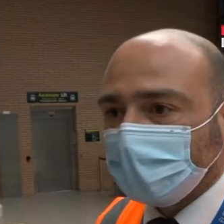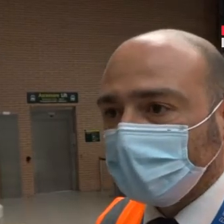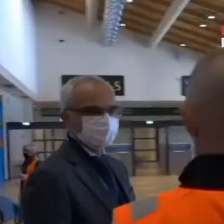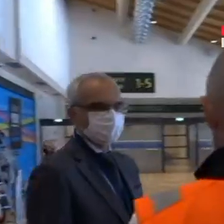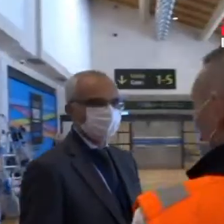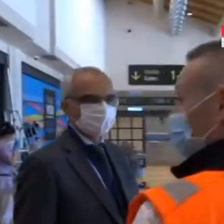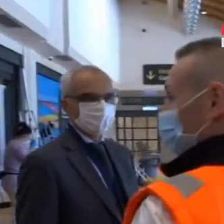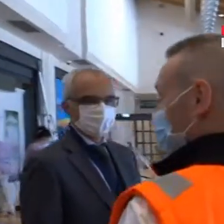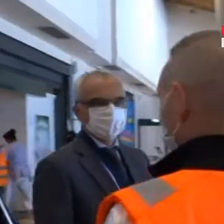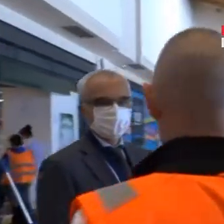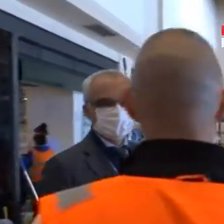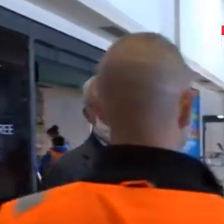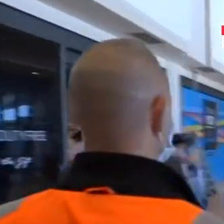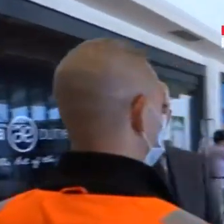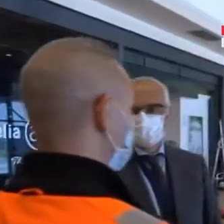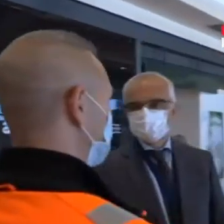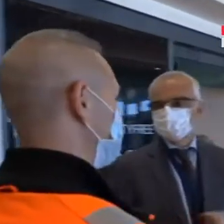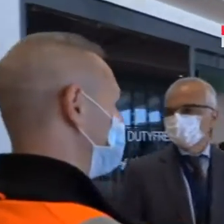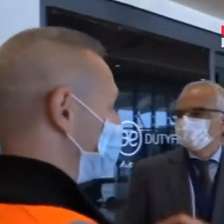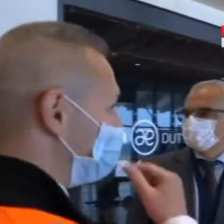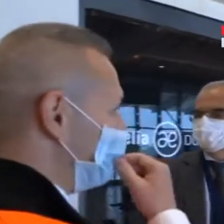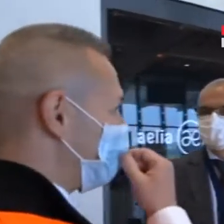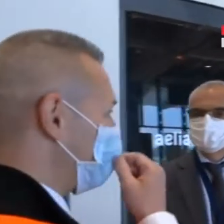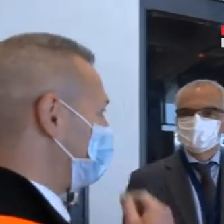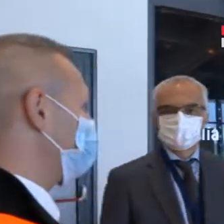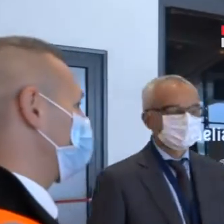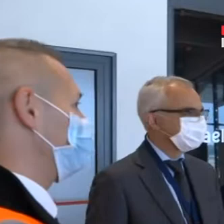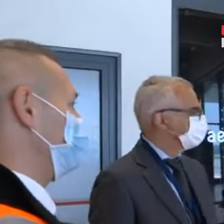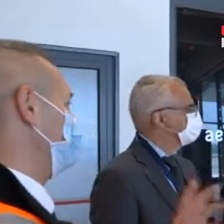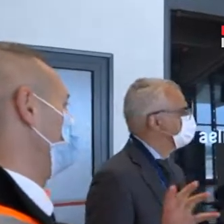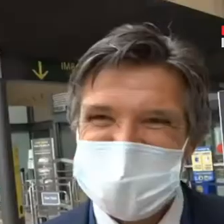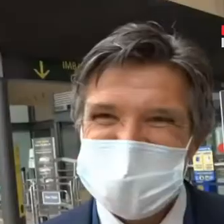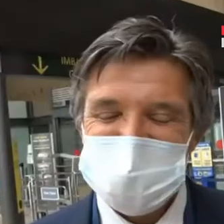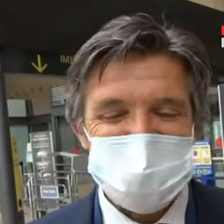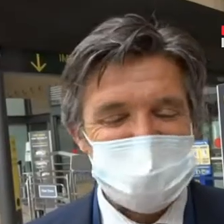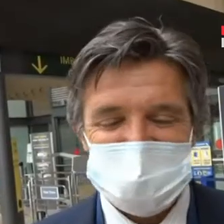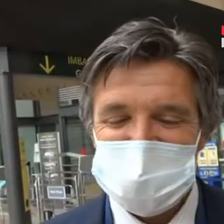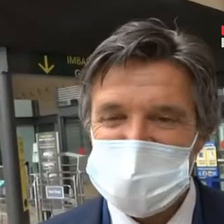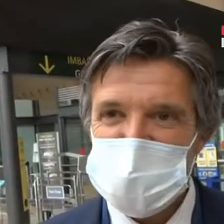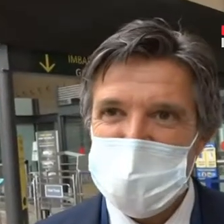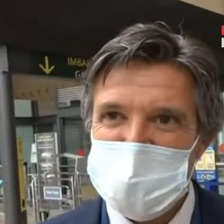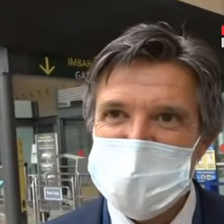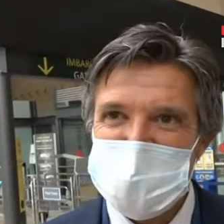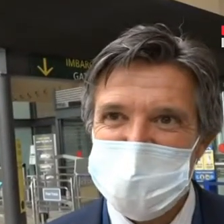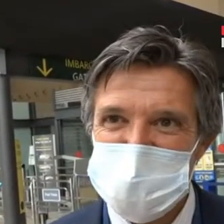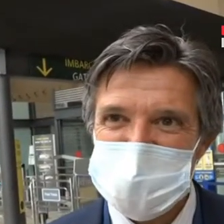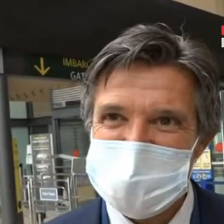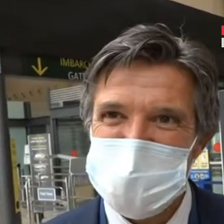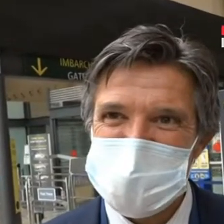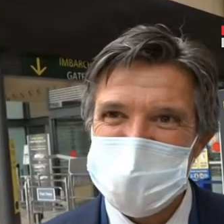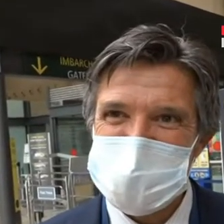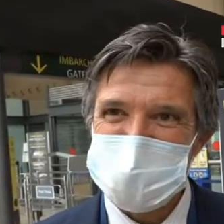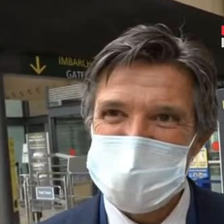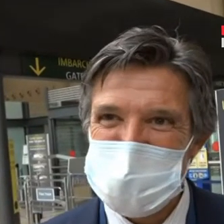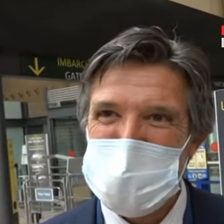carico di lavoro. Una vera e propria macchina da rimettere in moto dopo oltre un anno di fermo. Ce la farete per il primo giugno? Sicuramente ce la faremo, ce la